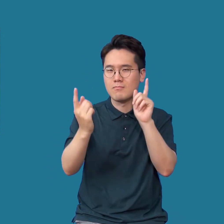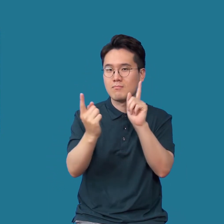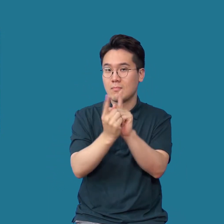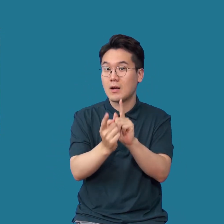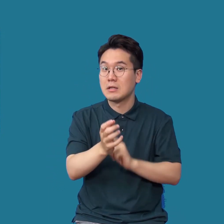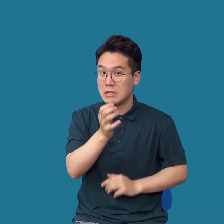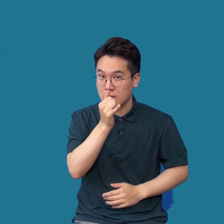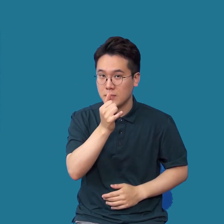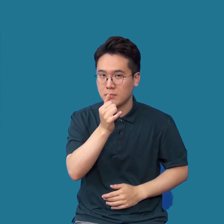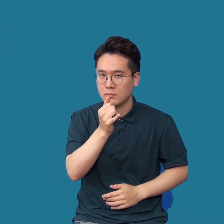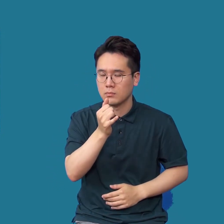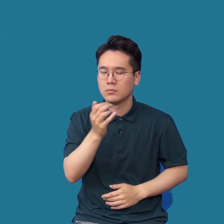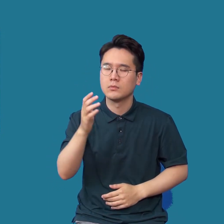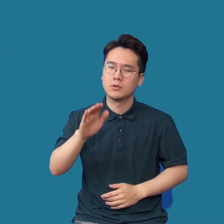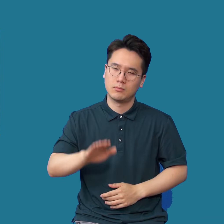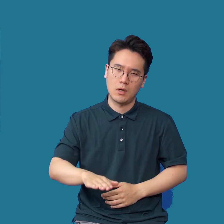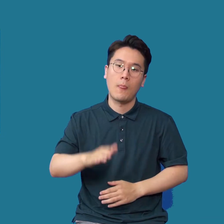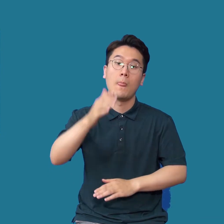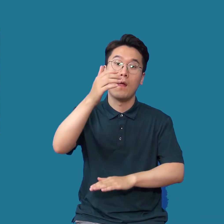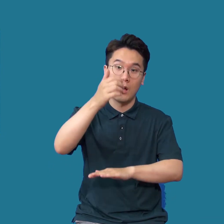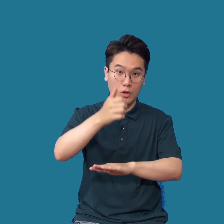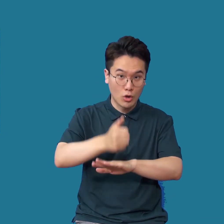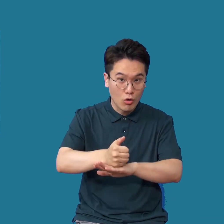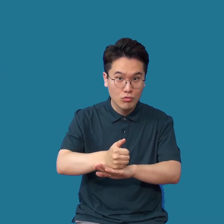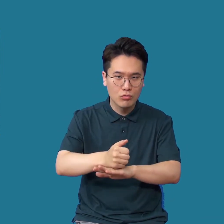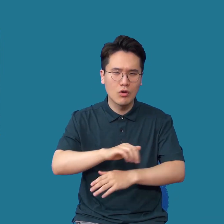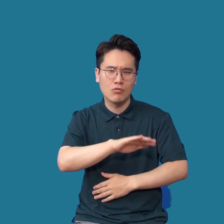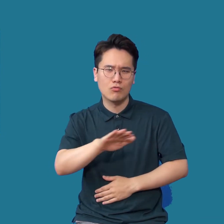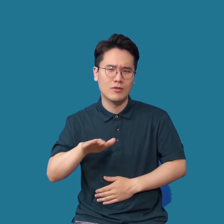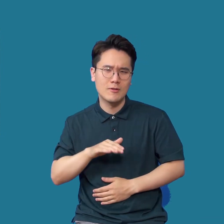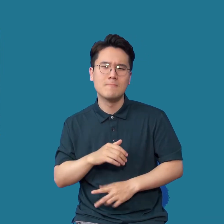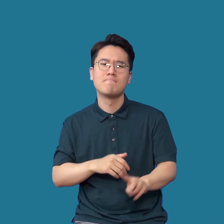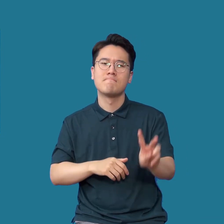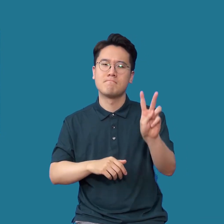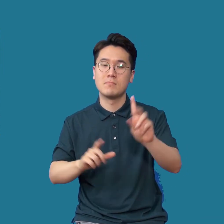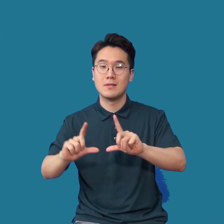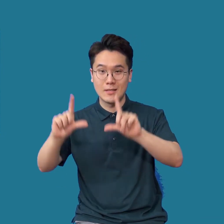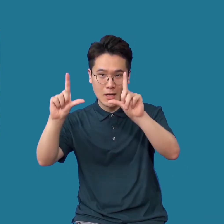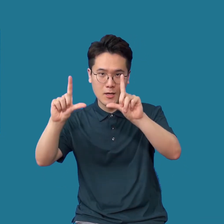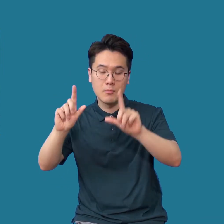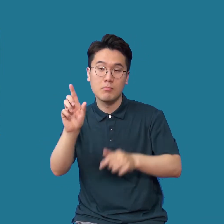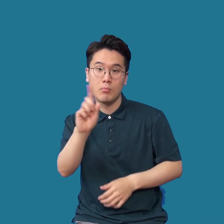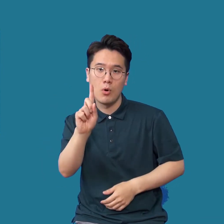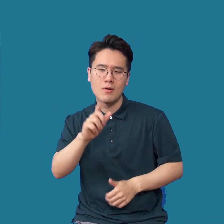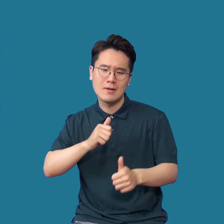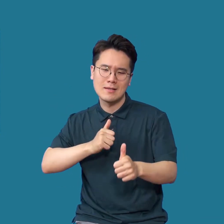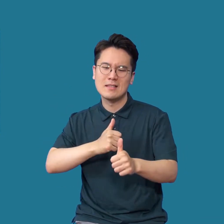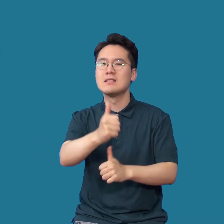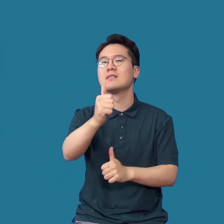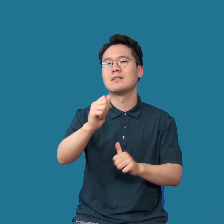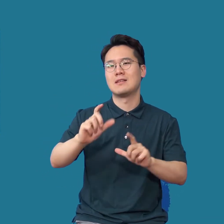결국은 V-Day를 맞게 됩니다. 결국은 최종적인 승리를 거두게 됩니다.